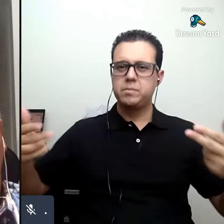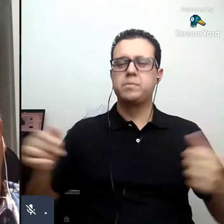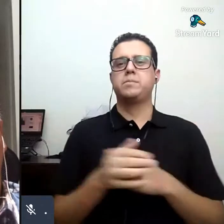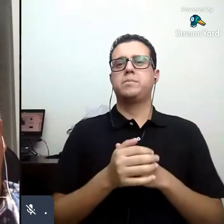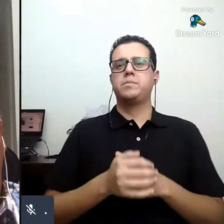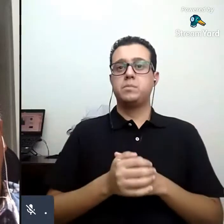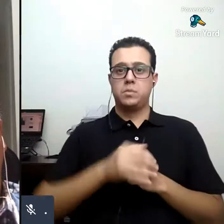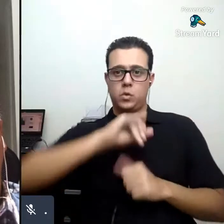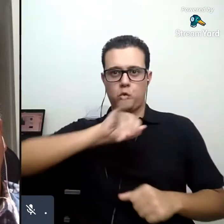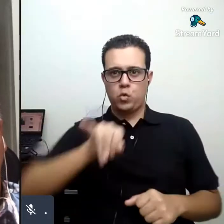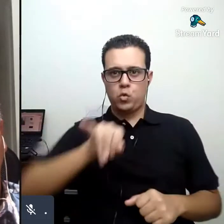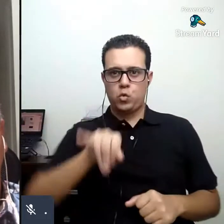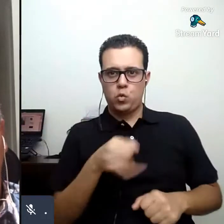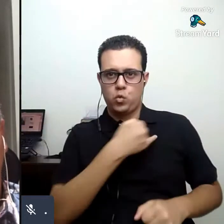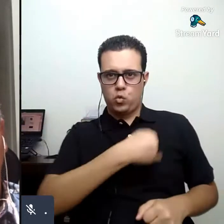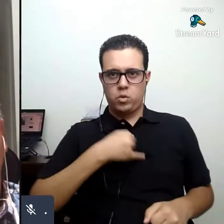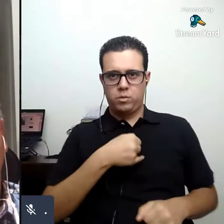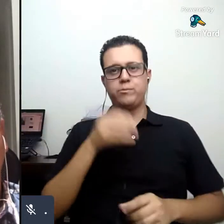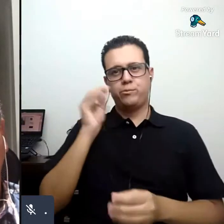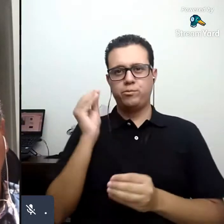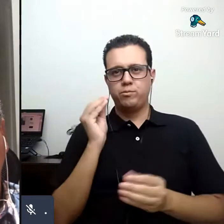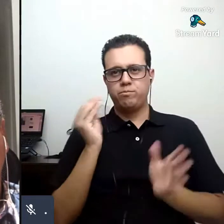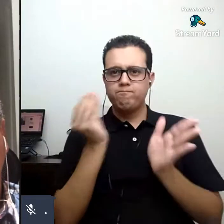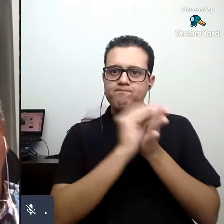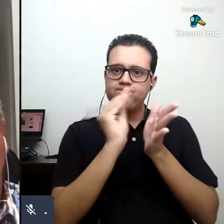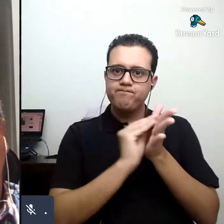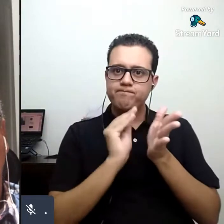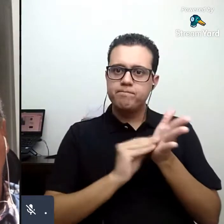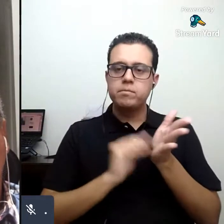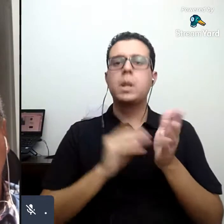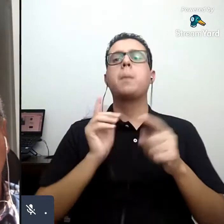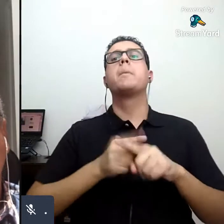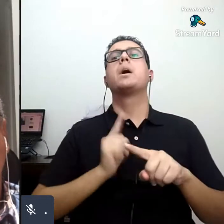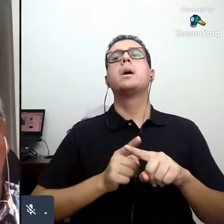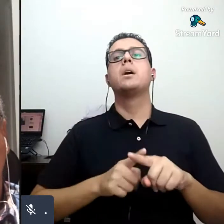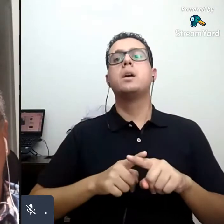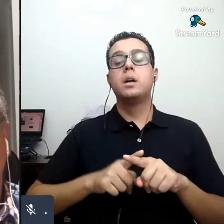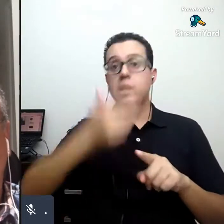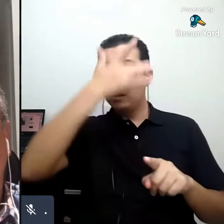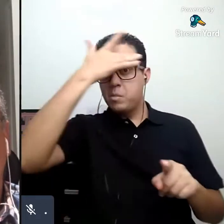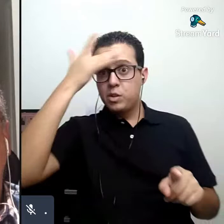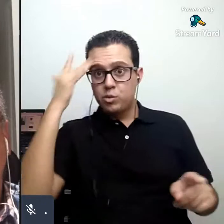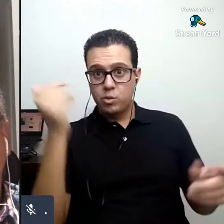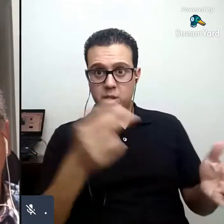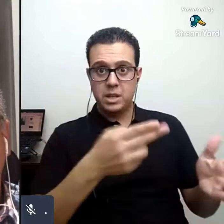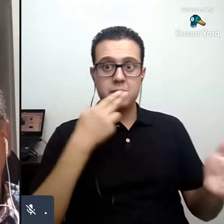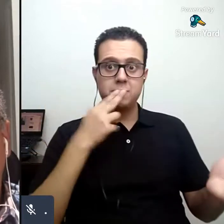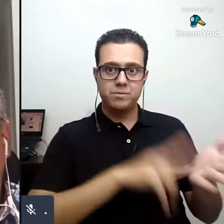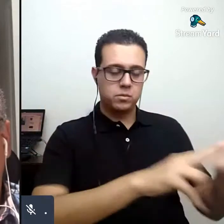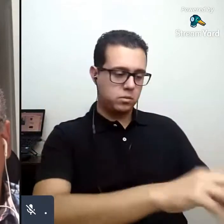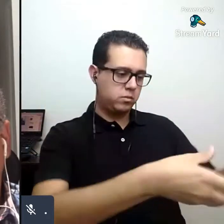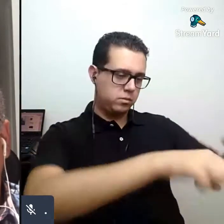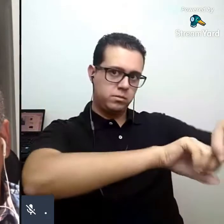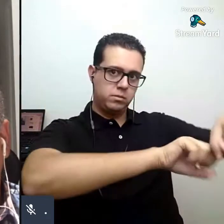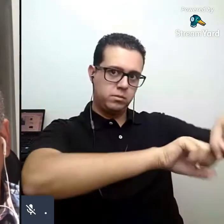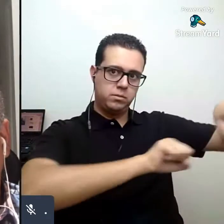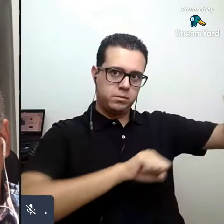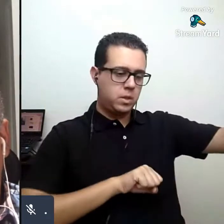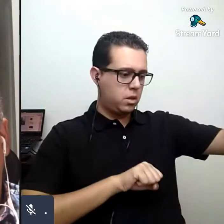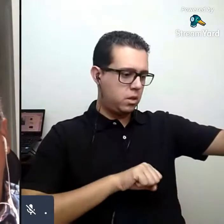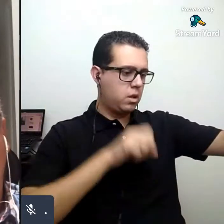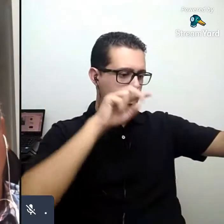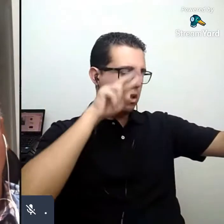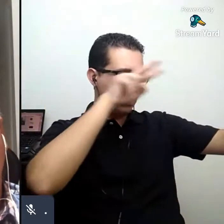evangelho, é para que crescem que Jesus era o Cristo, que Jesus era o Messias e que